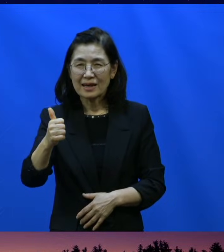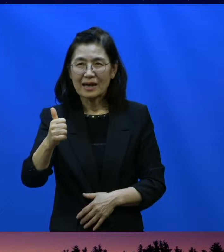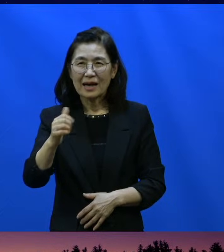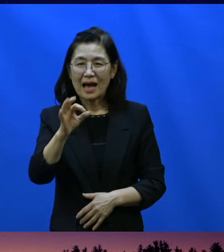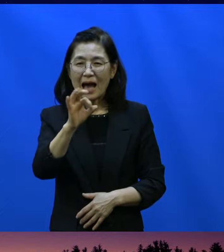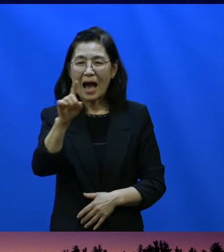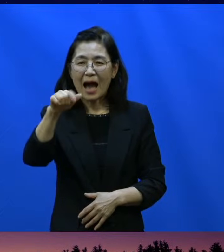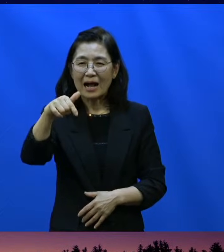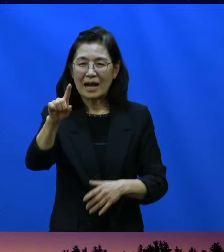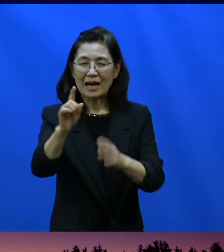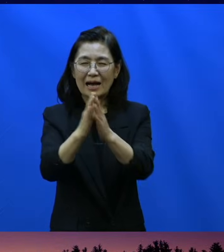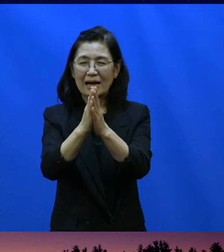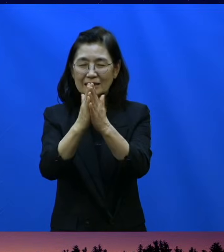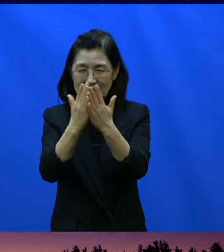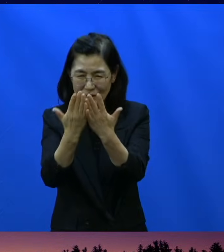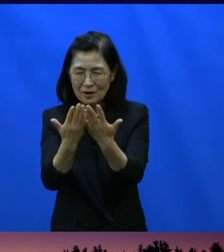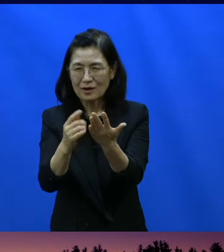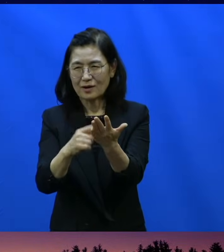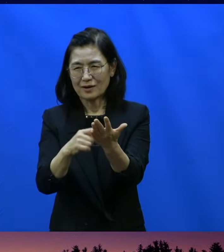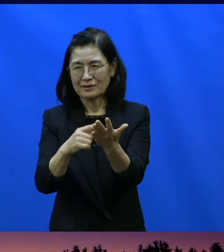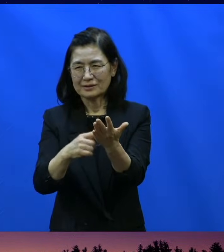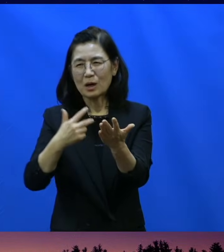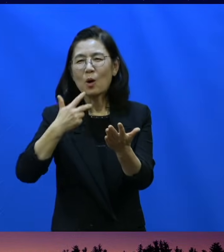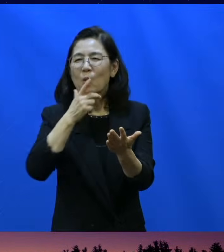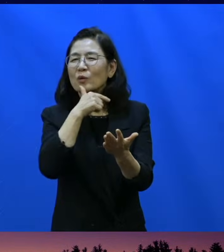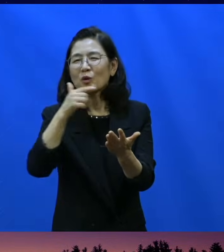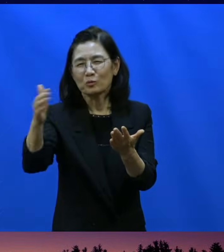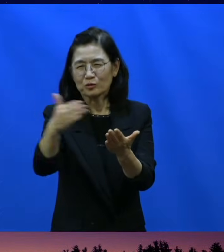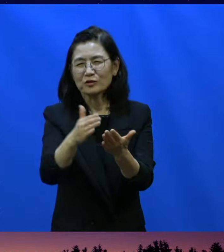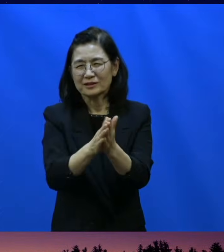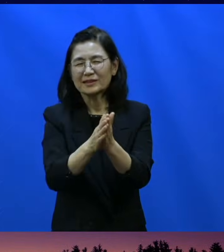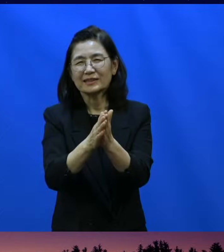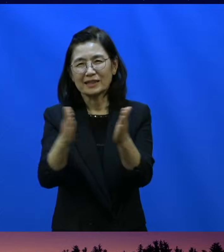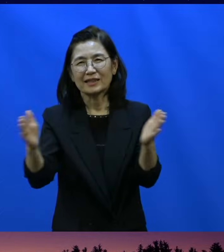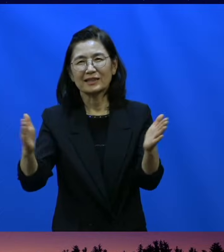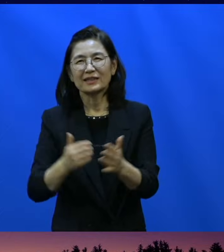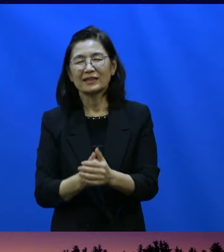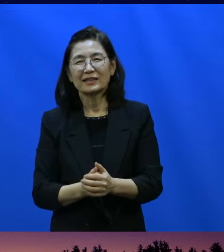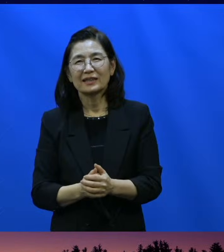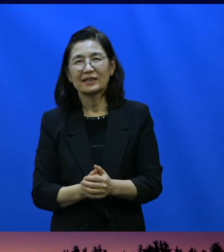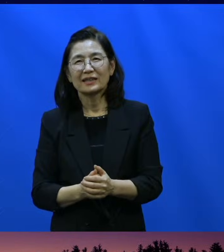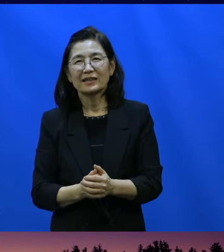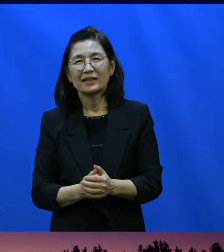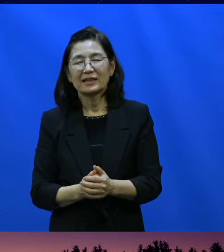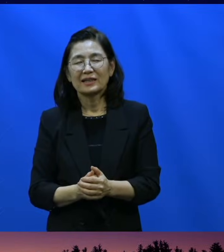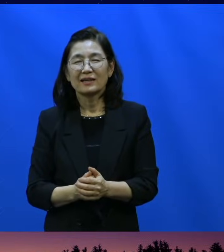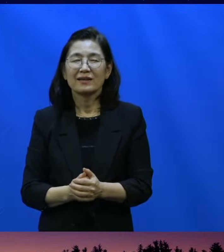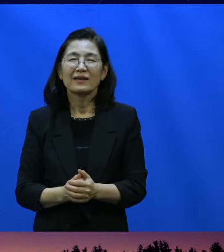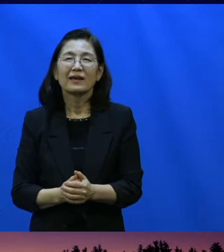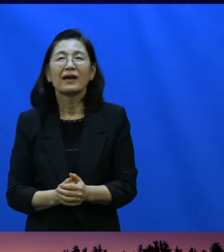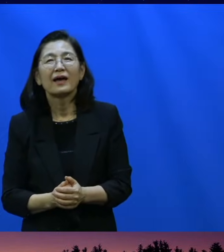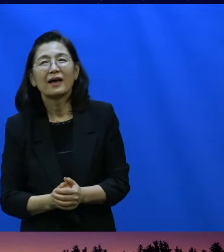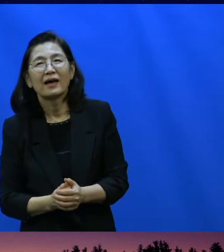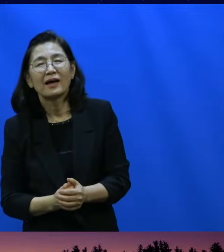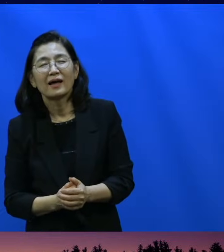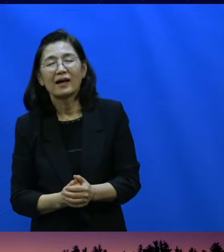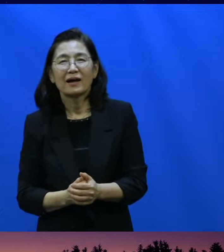여러분 이 아가스는요 진짜 이건 진짜 이거는 아가스를